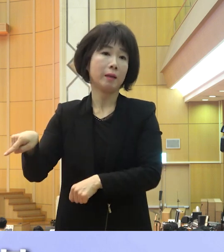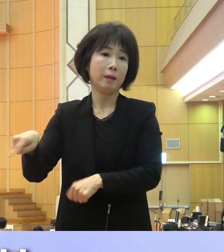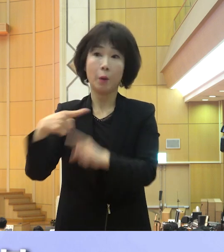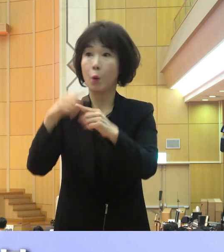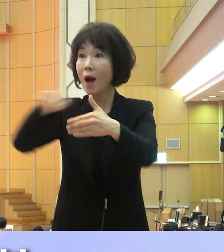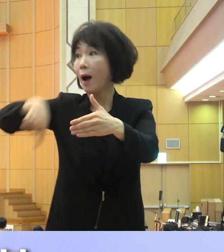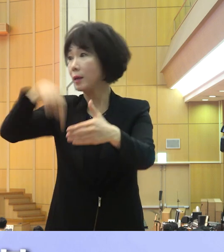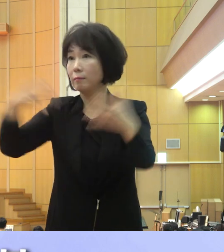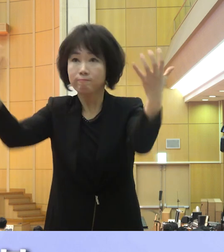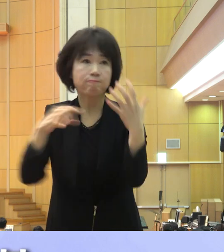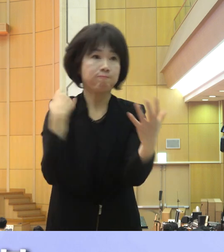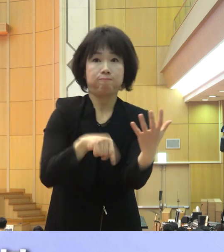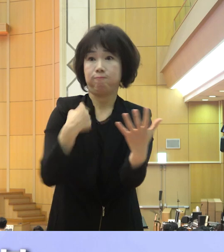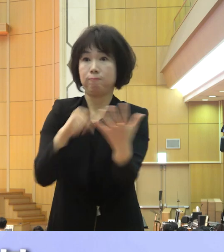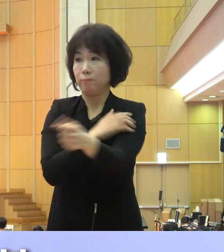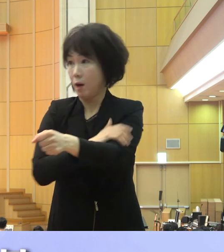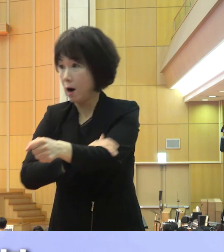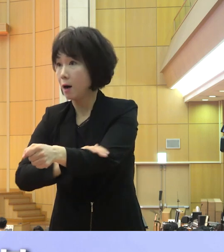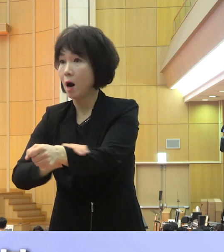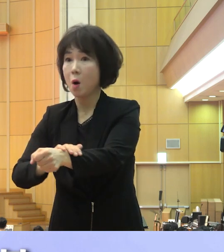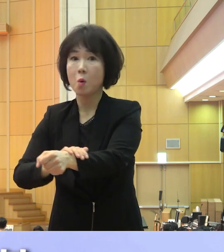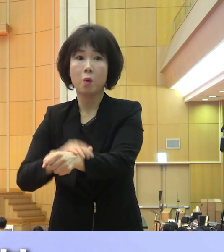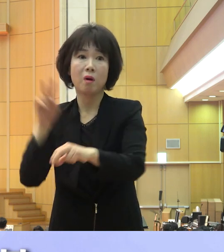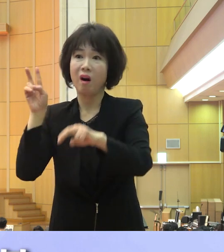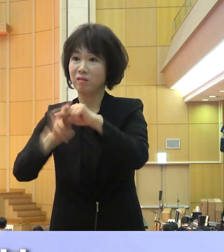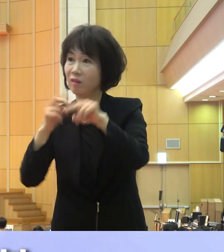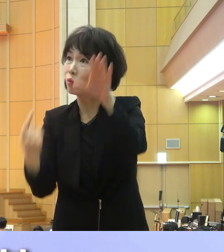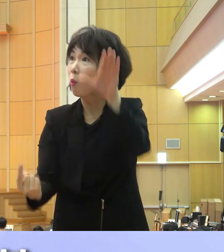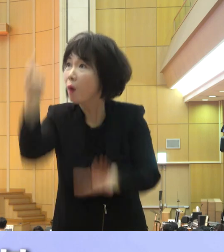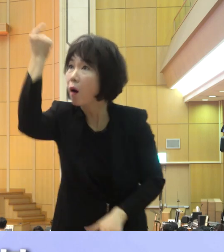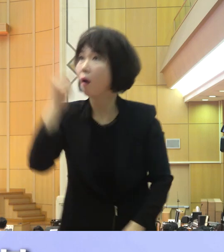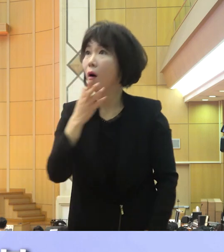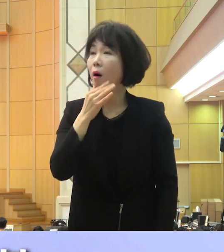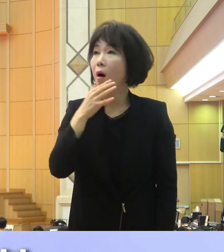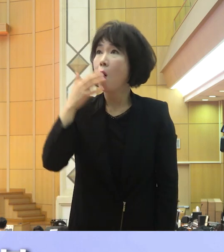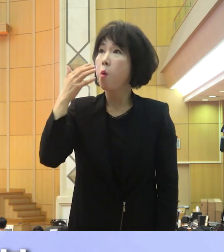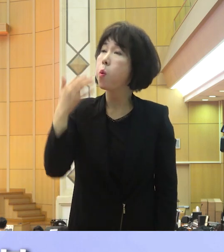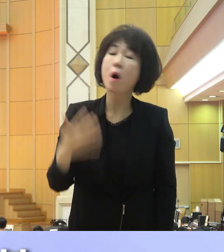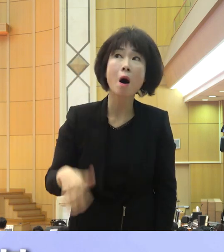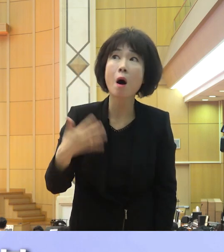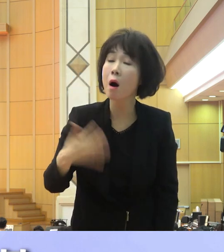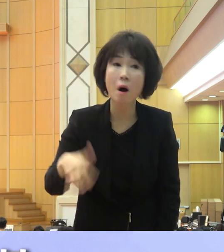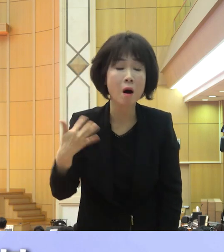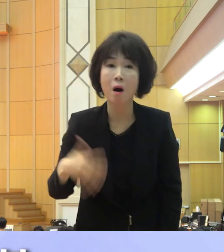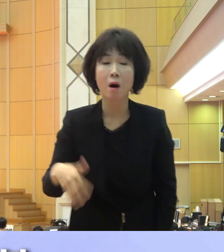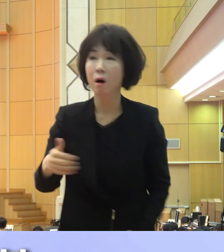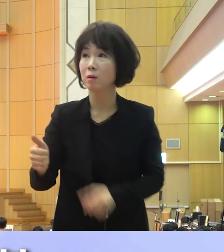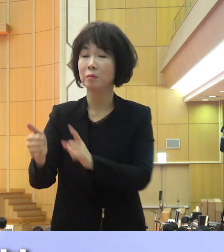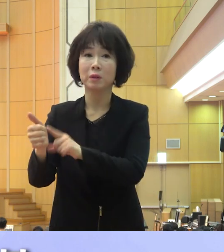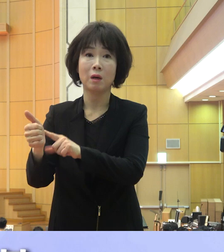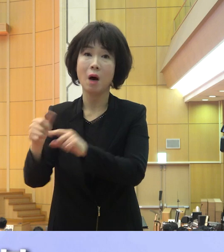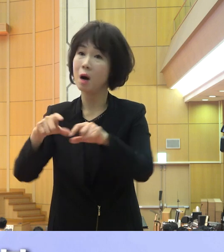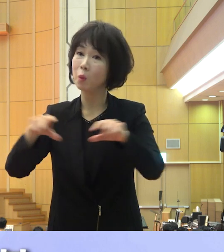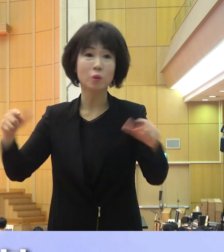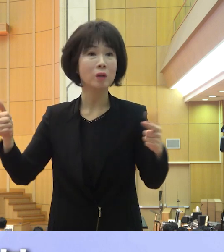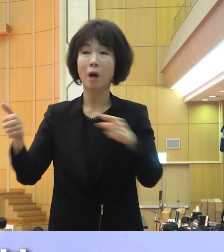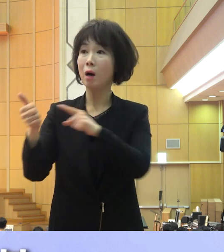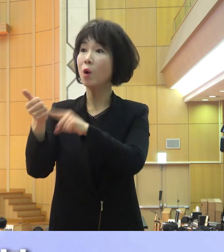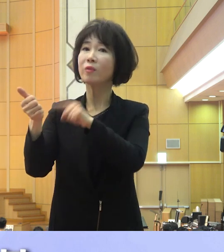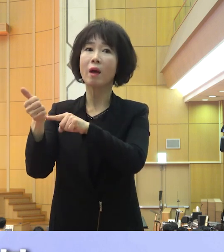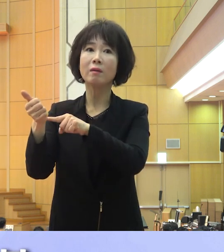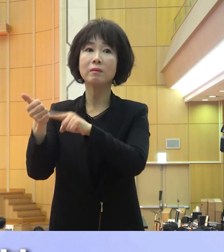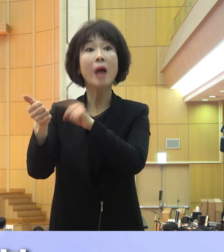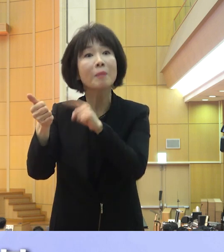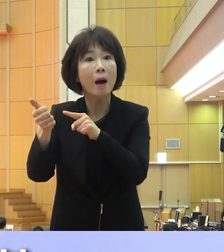교회에서나 또 관직을 보더라도 대단한 사람인 것은 분명합니다. 이런